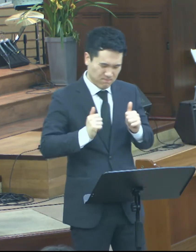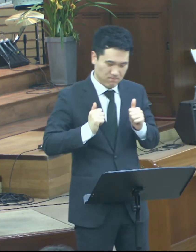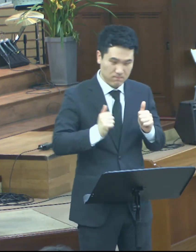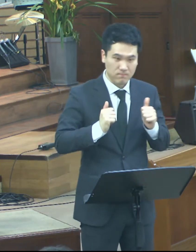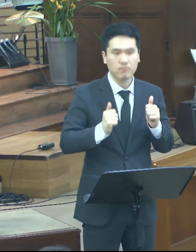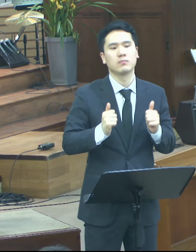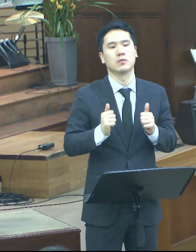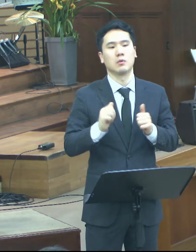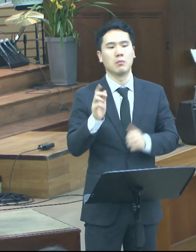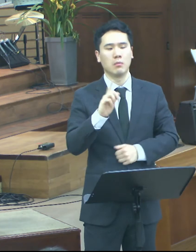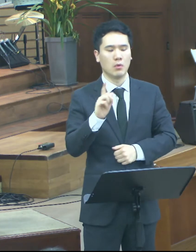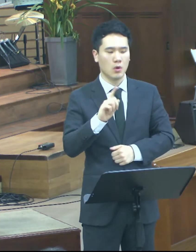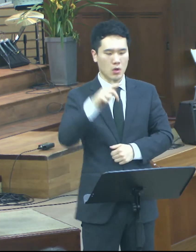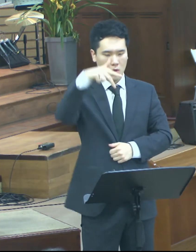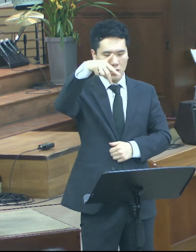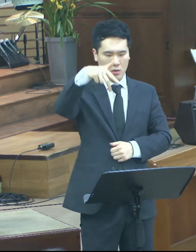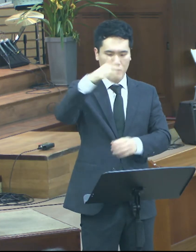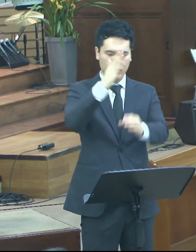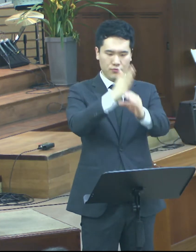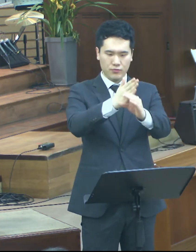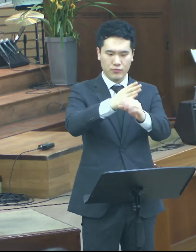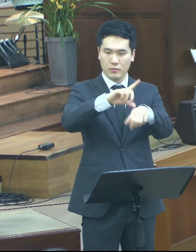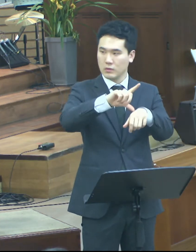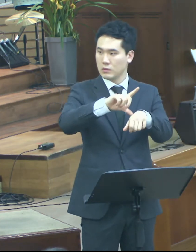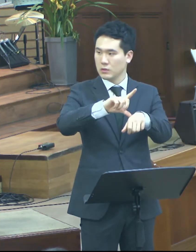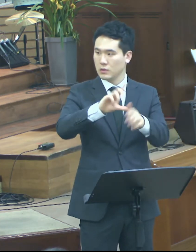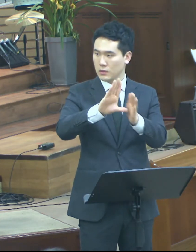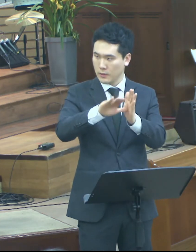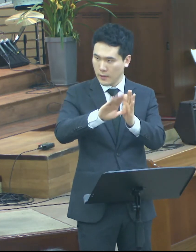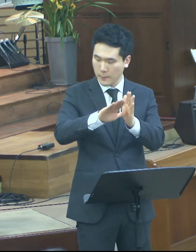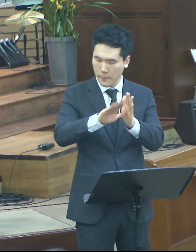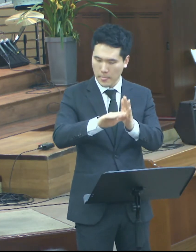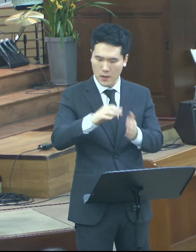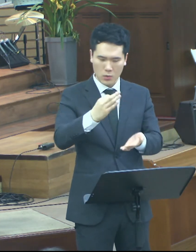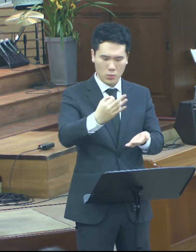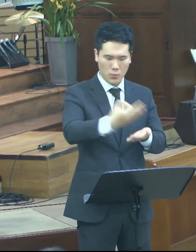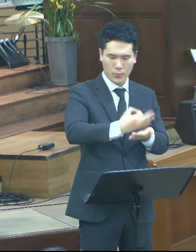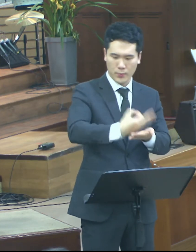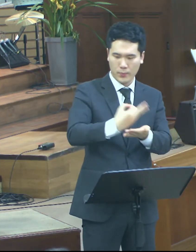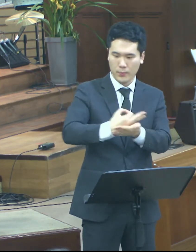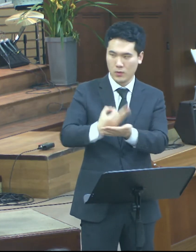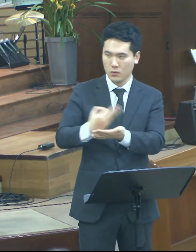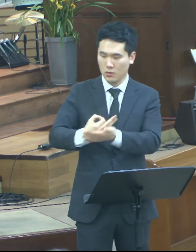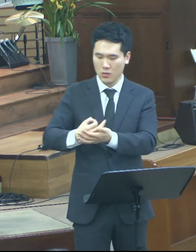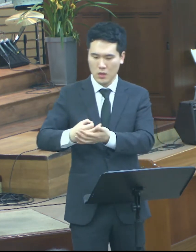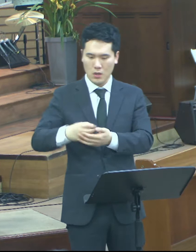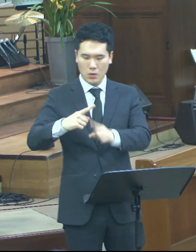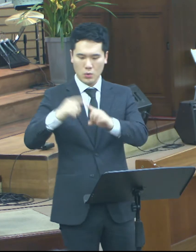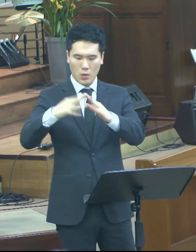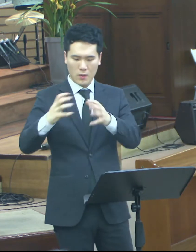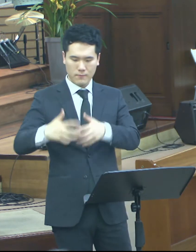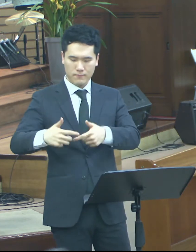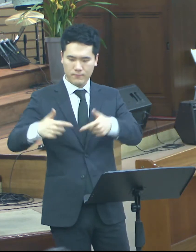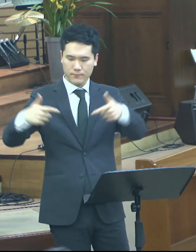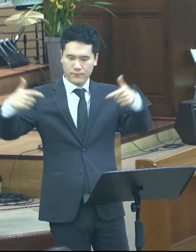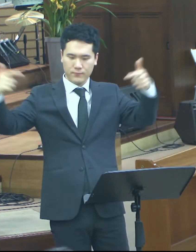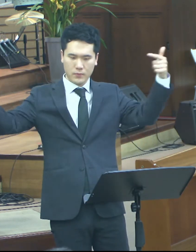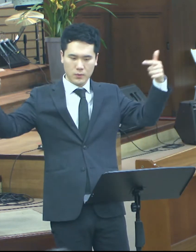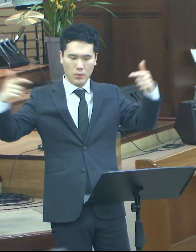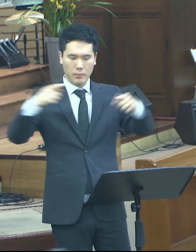보였던 그 시기가 바로 돈이 모자라던 때였습니다. 거대한 행정 조직, 교회당 건축, 각종 종교